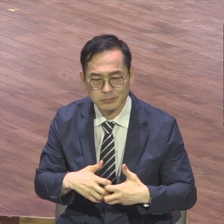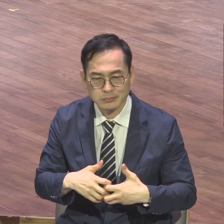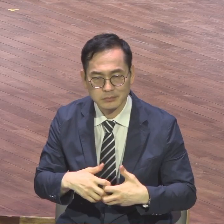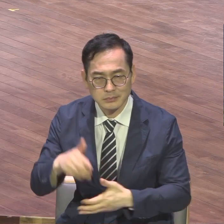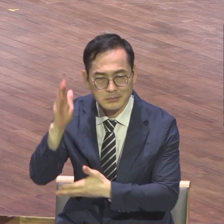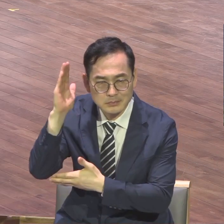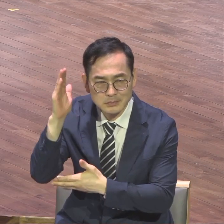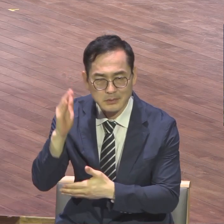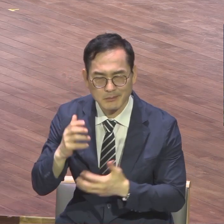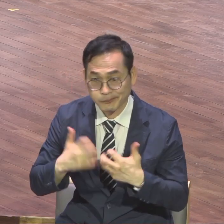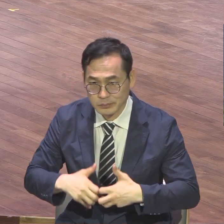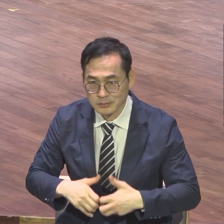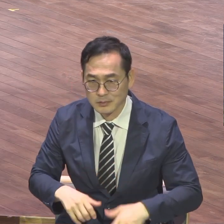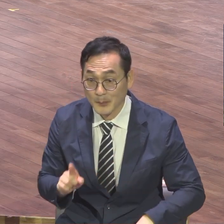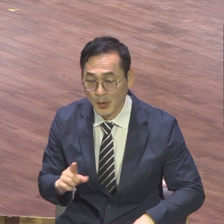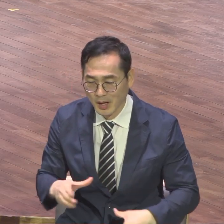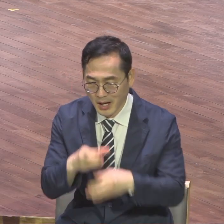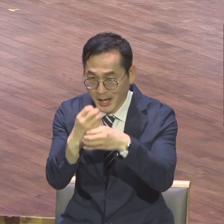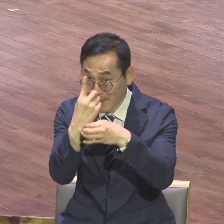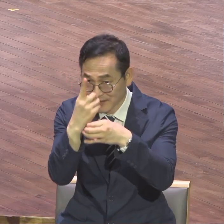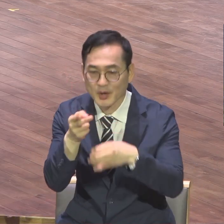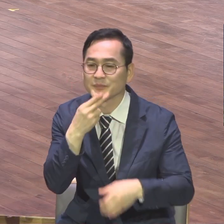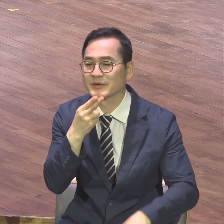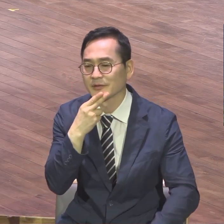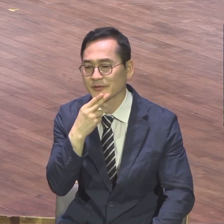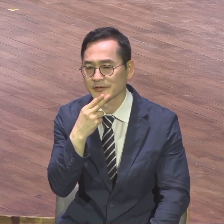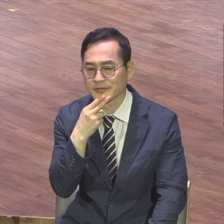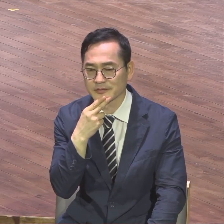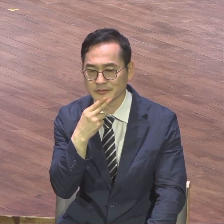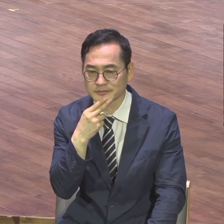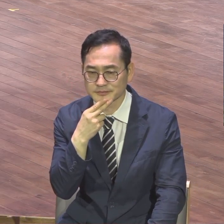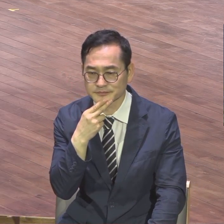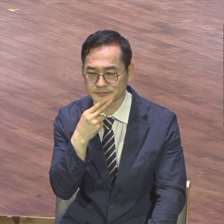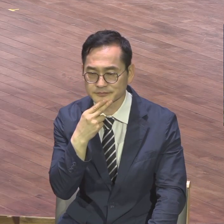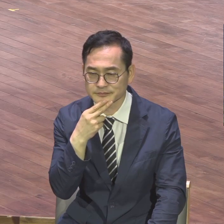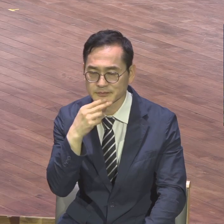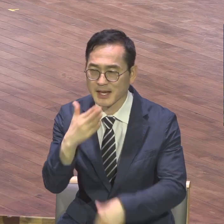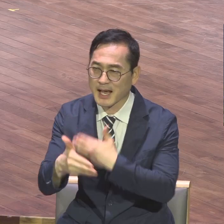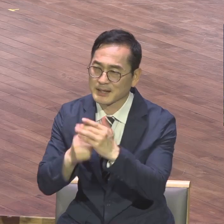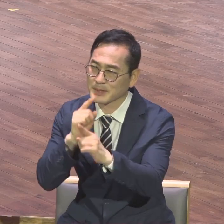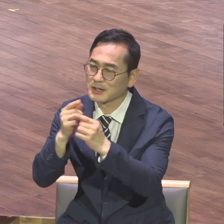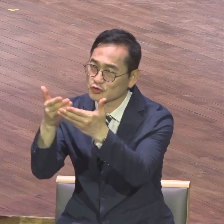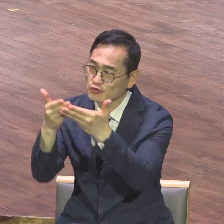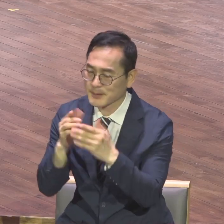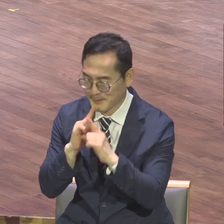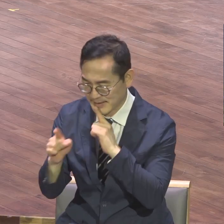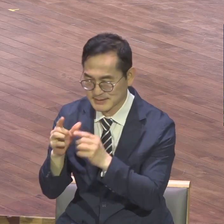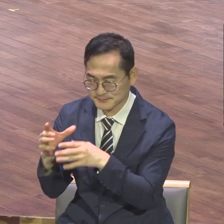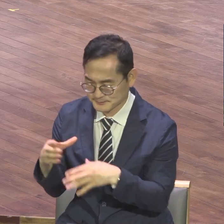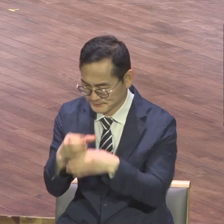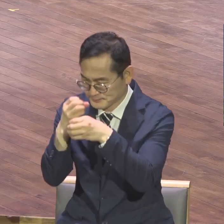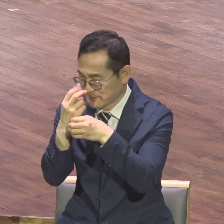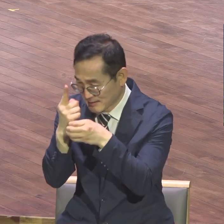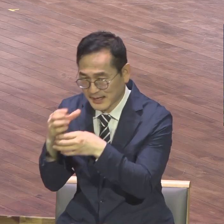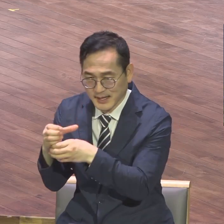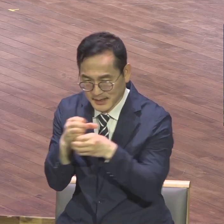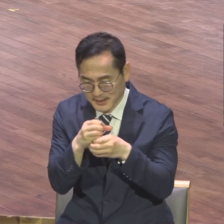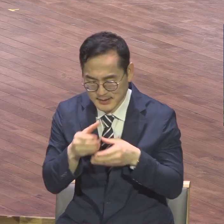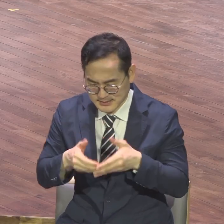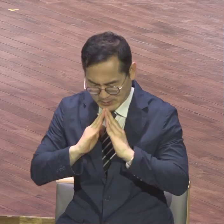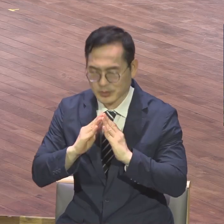없어. 그게 뭐요? 망대가 없다는 거예요. 하나님 나에게 말씀의 망대가 세워지게 하여